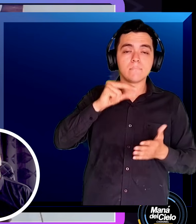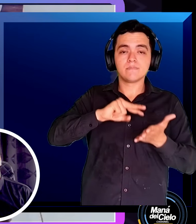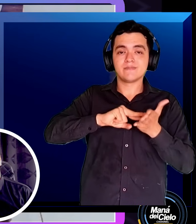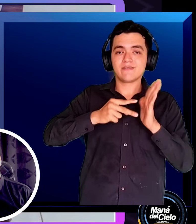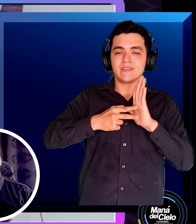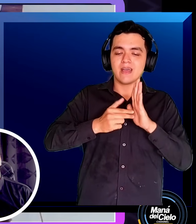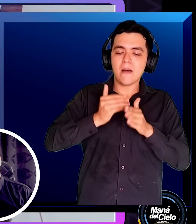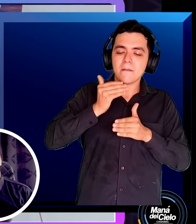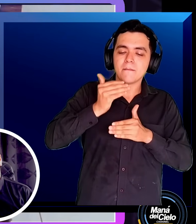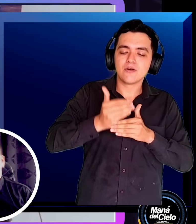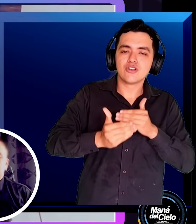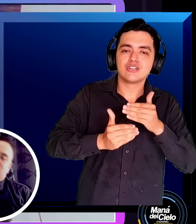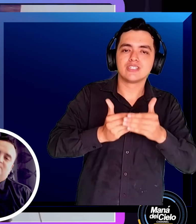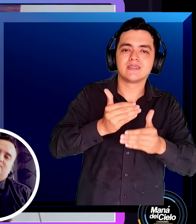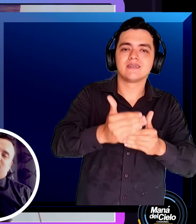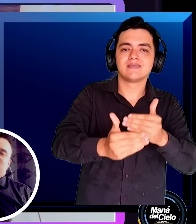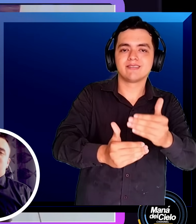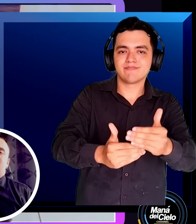Vamos a una fiesta.